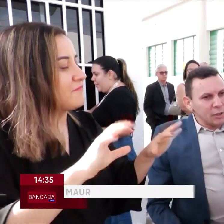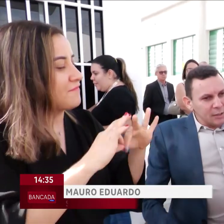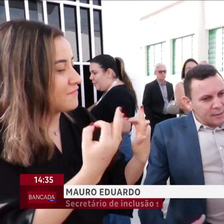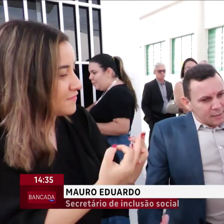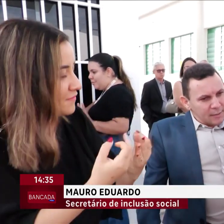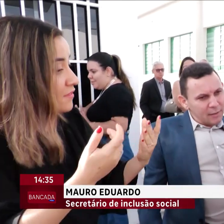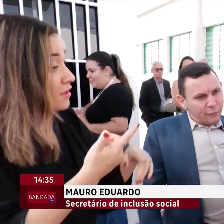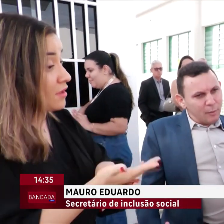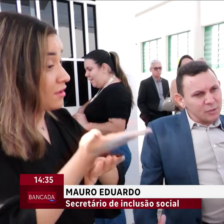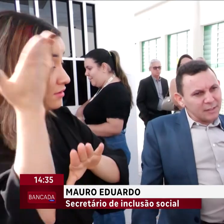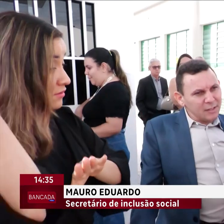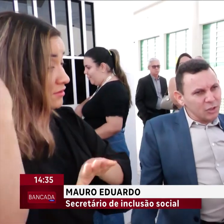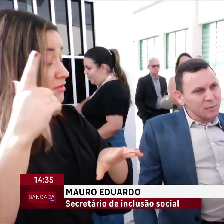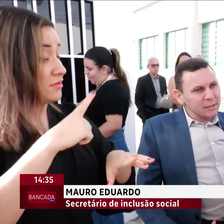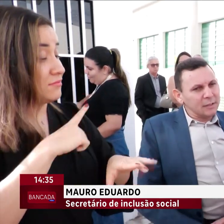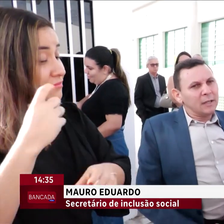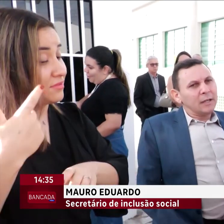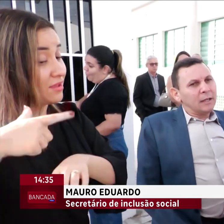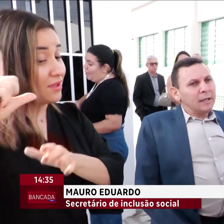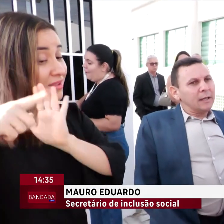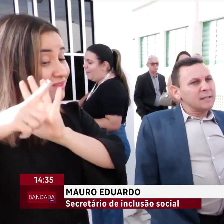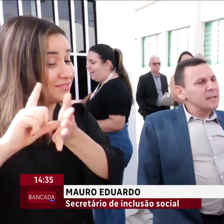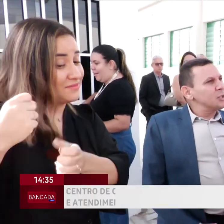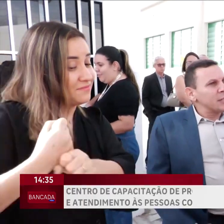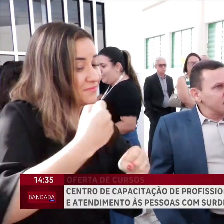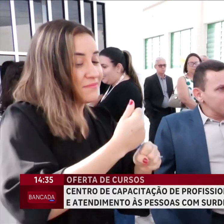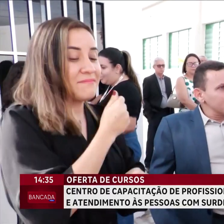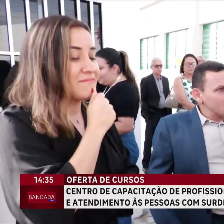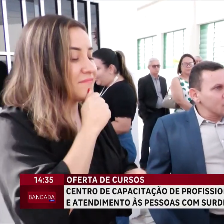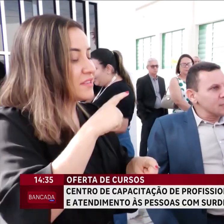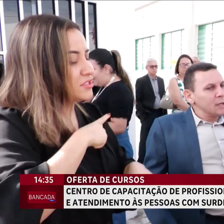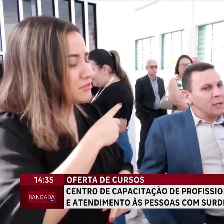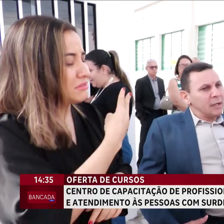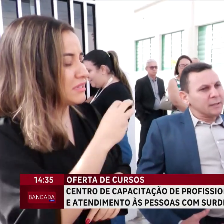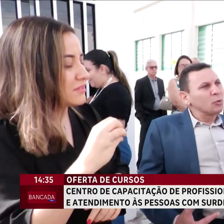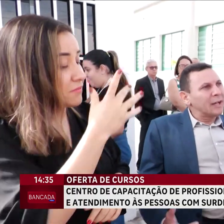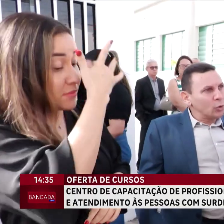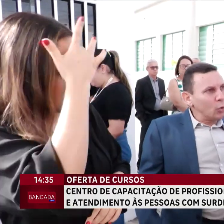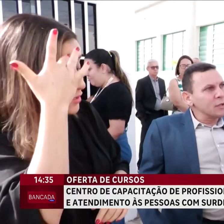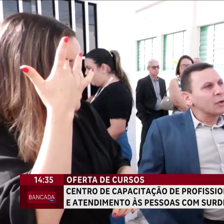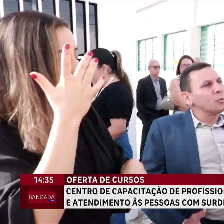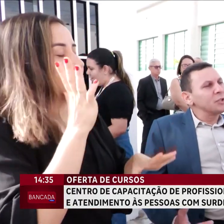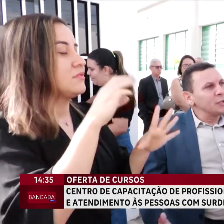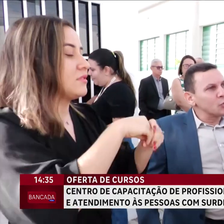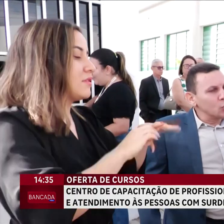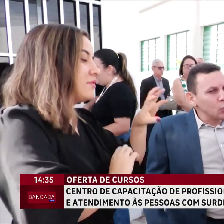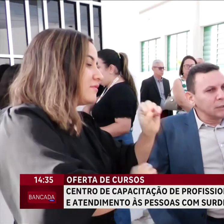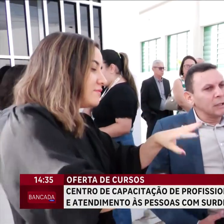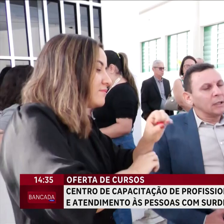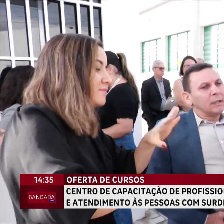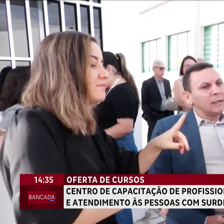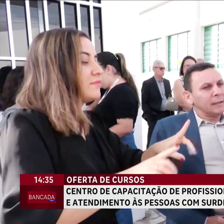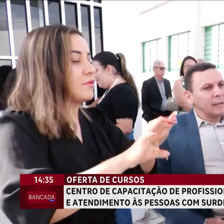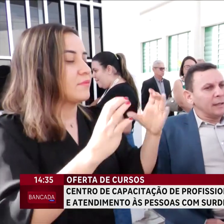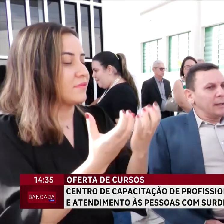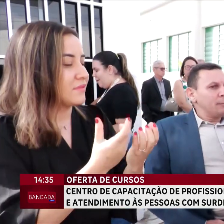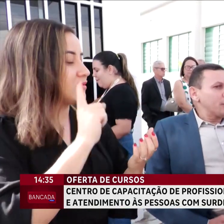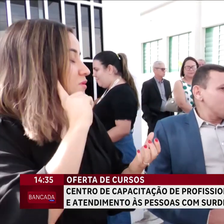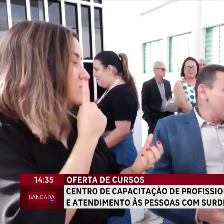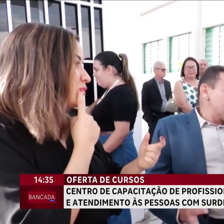né? A gente, antes da reforma, nós atendíamos aqui cerca de 300 pessoas, entre educadores, a comunidade surda,